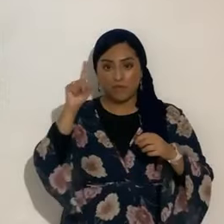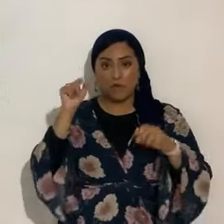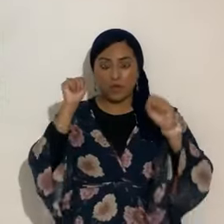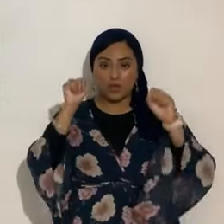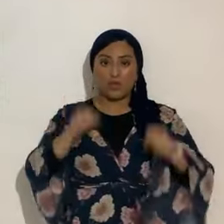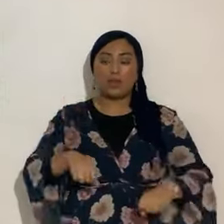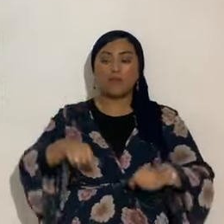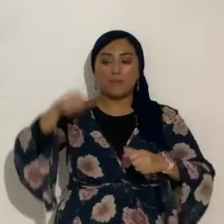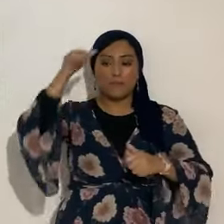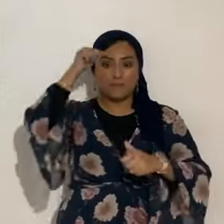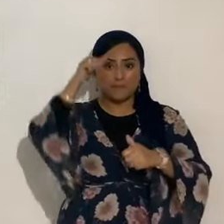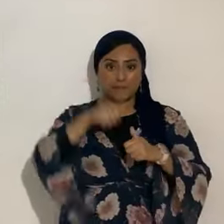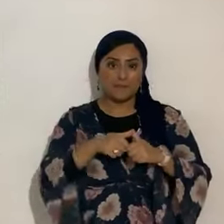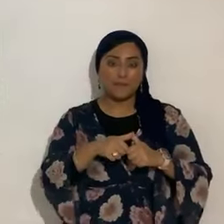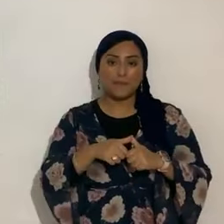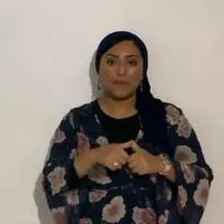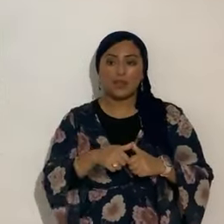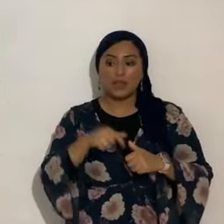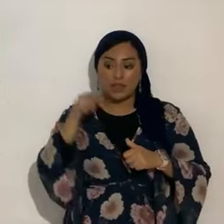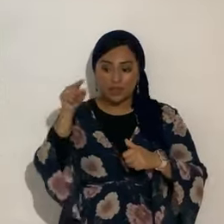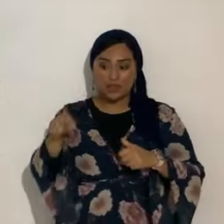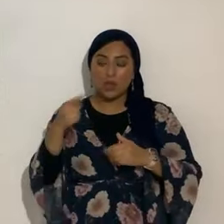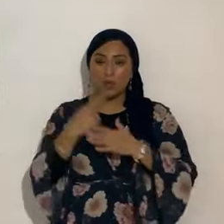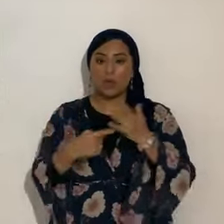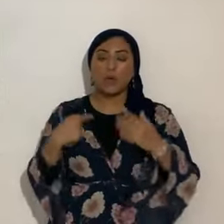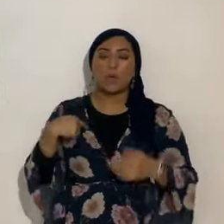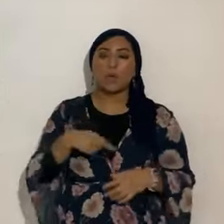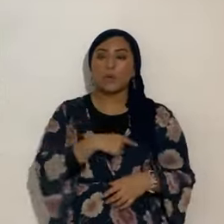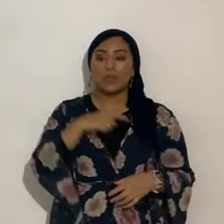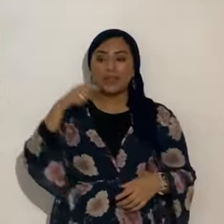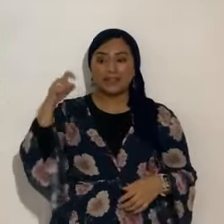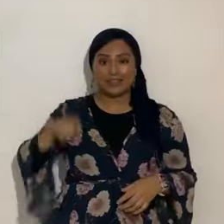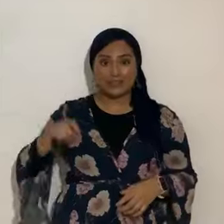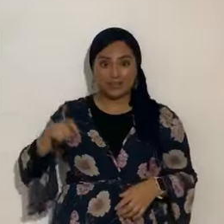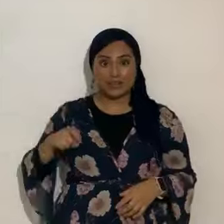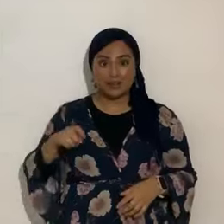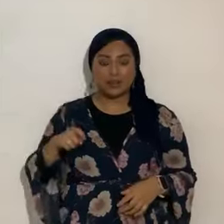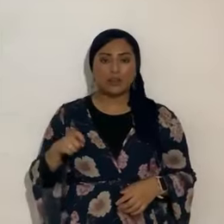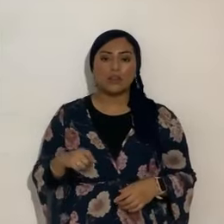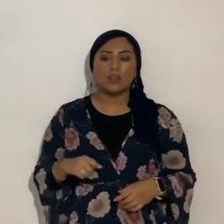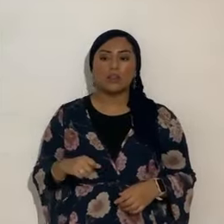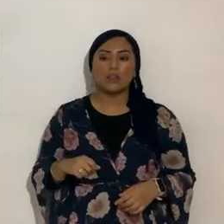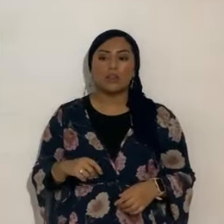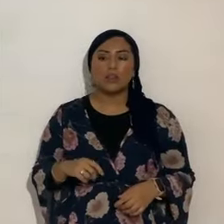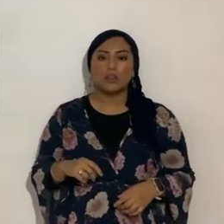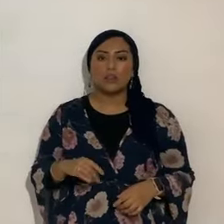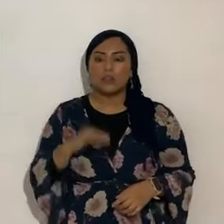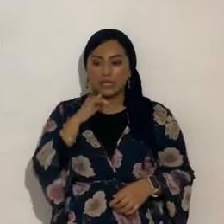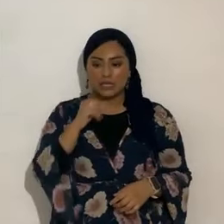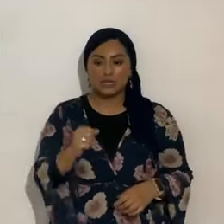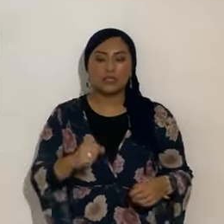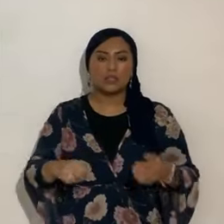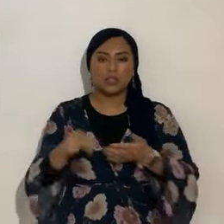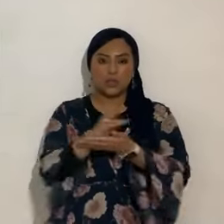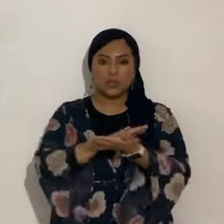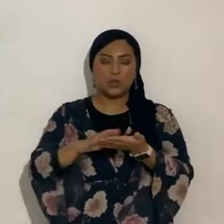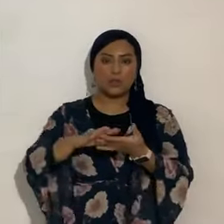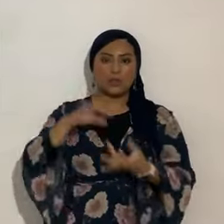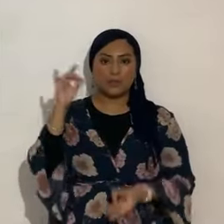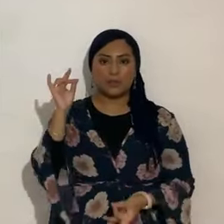recordar ahí en lo que necesitamos, en el momento preciso que lo necesitamos, está el bendito Ruach HaKodesh.